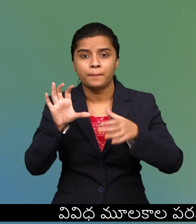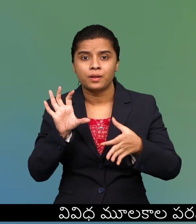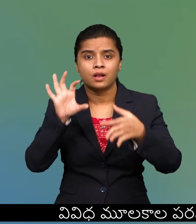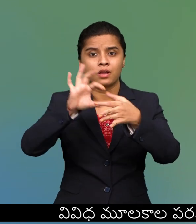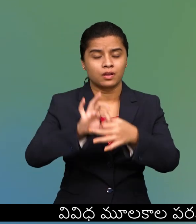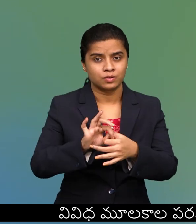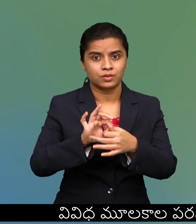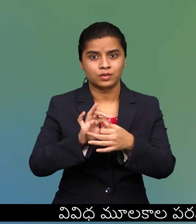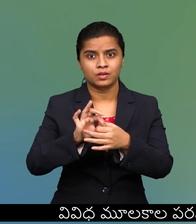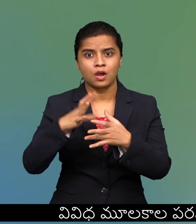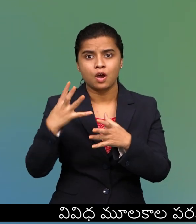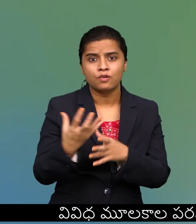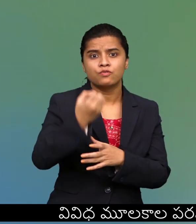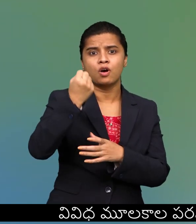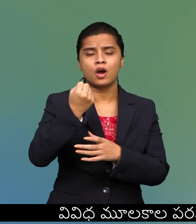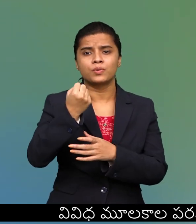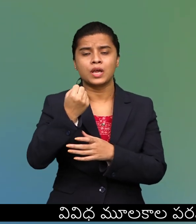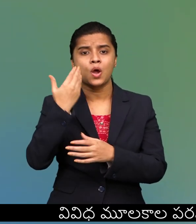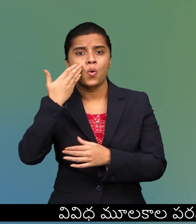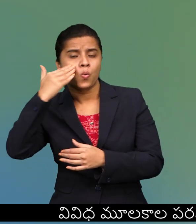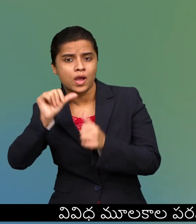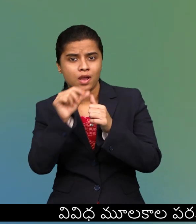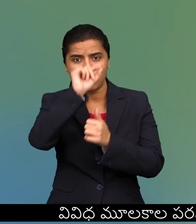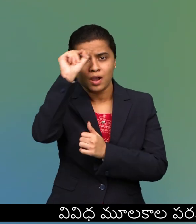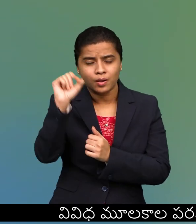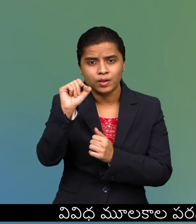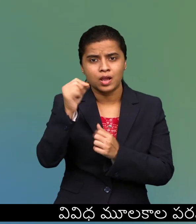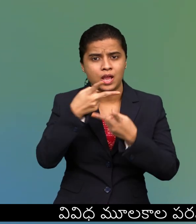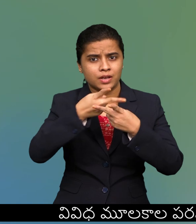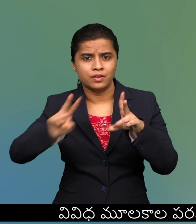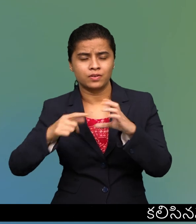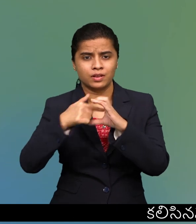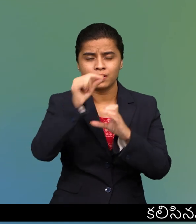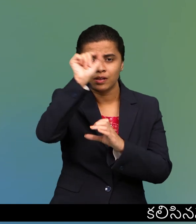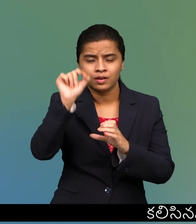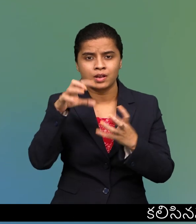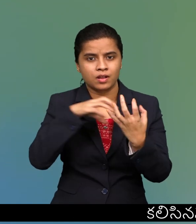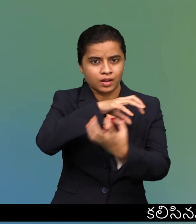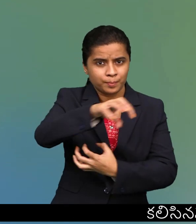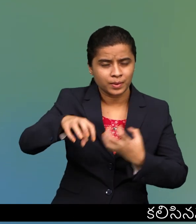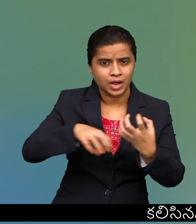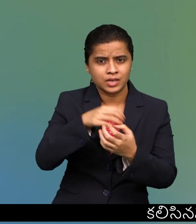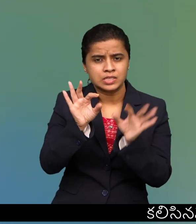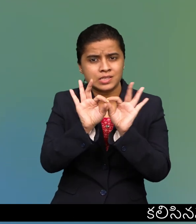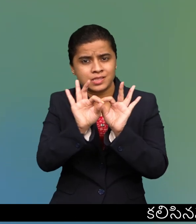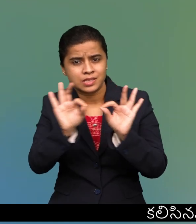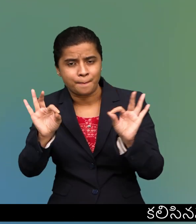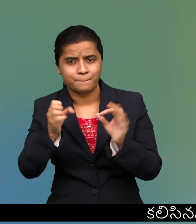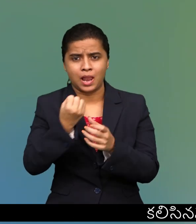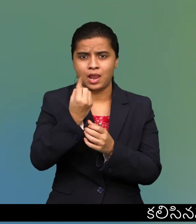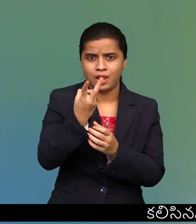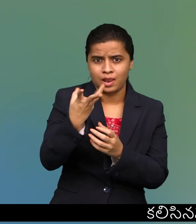వివిధ మూలకాల పరమాణువులు సాధారణ పూర్తి సంఖ్య నిష్పత్తులలో కలిసి ఉన్నప్పుడు